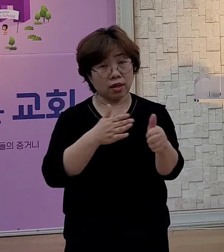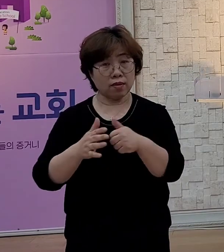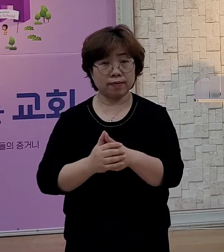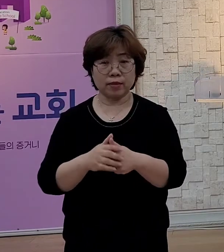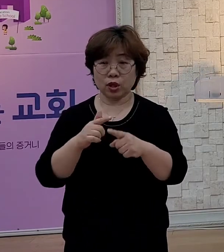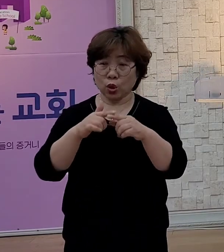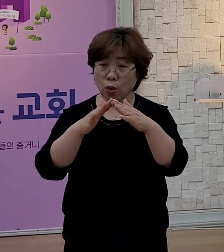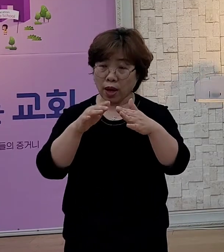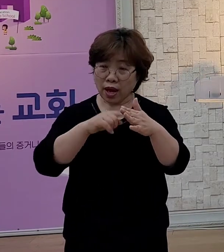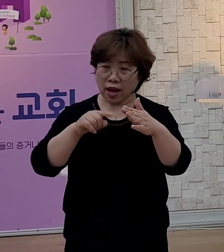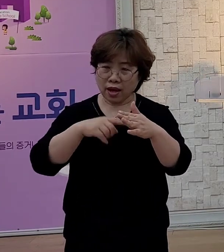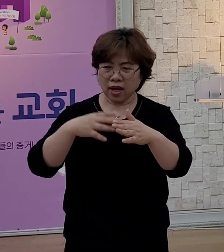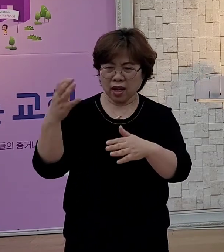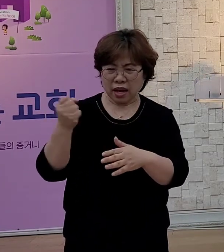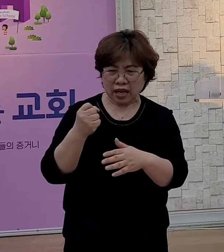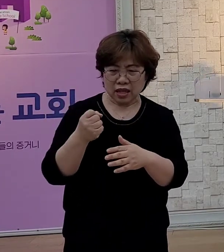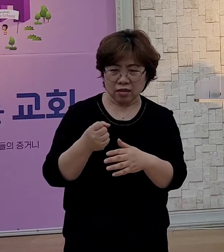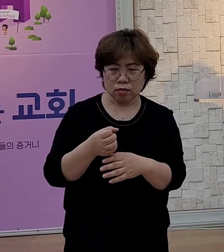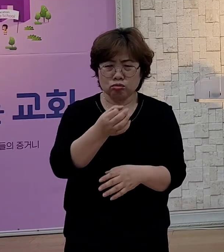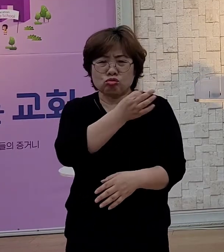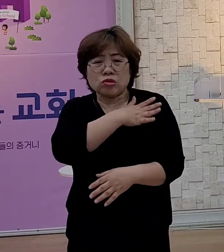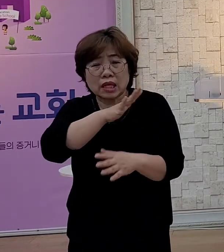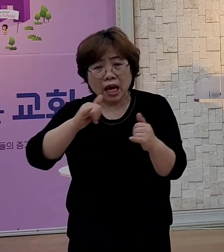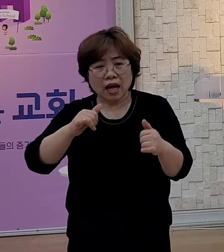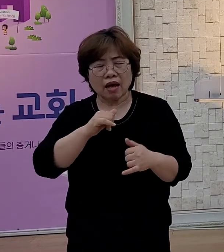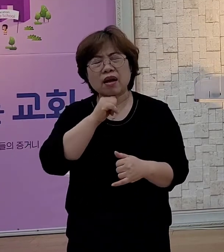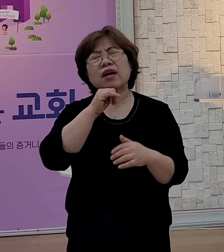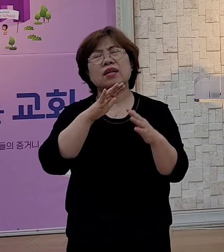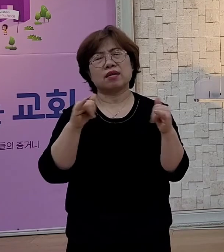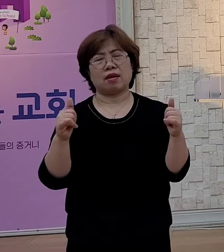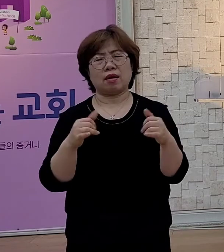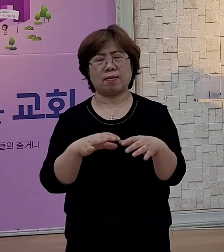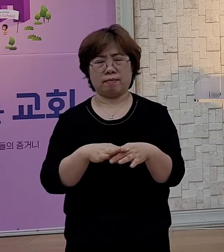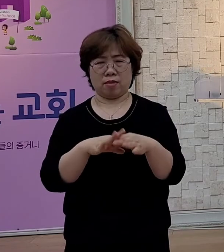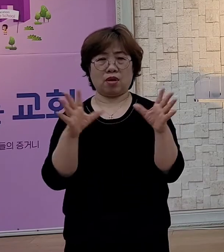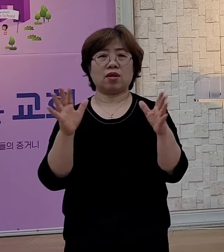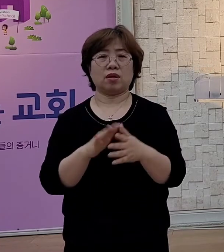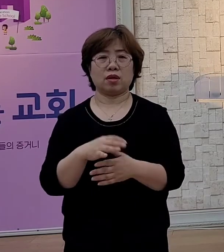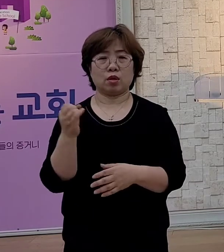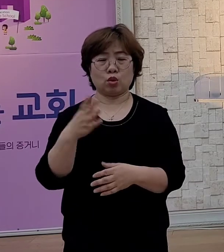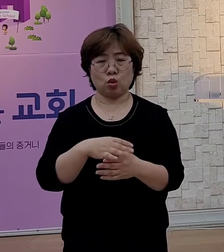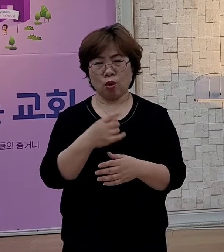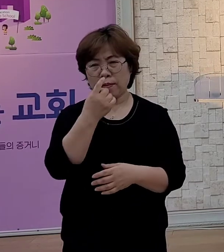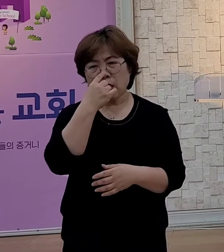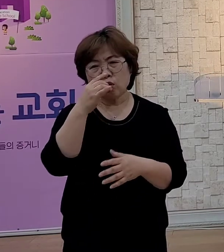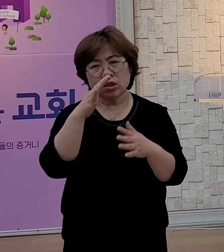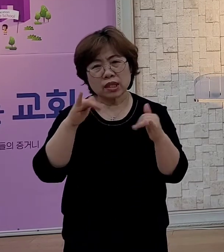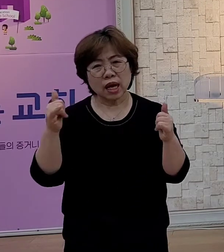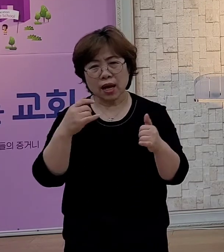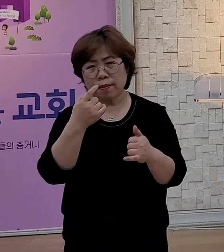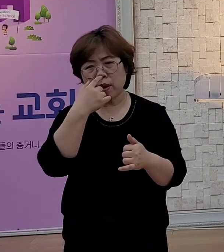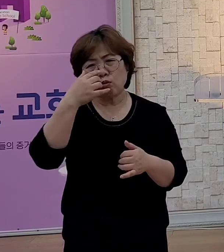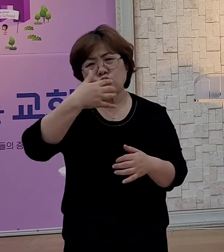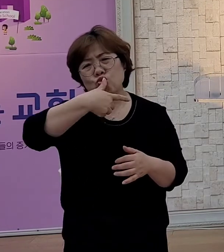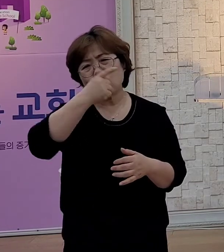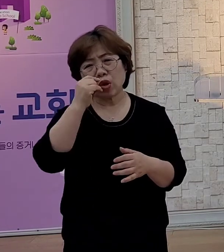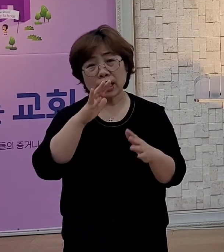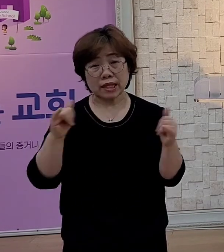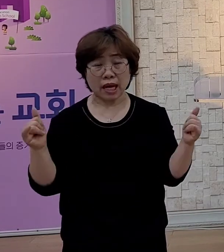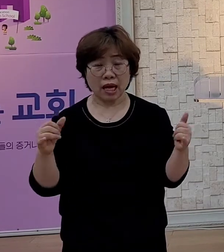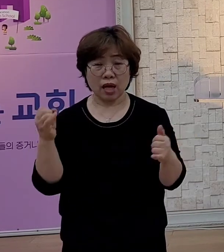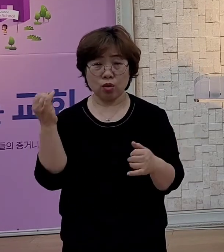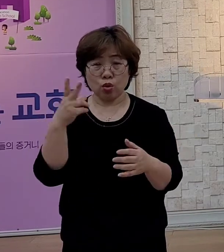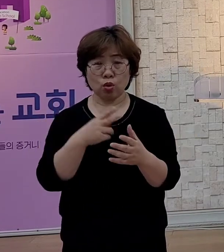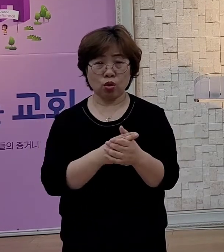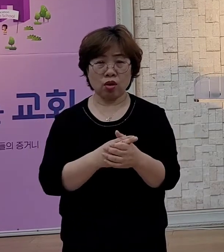안에 가진 자와 못 가진 자, 그리고 배운 자와 못 배운 자,